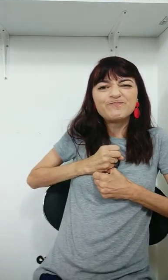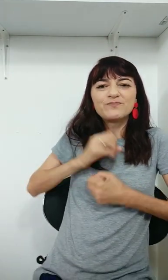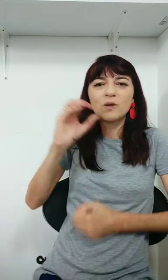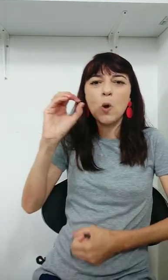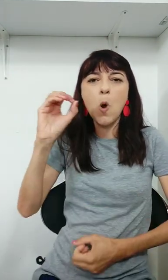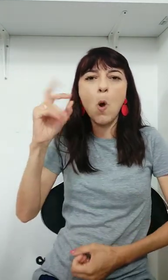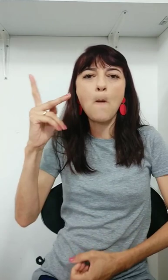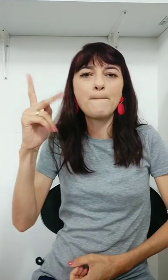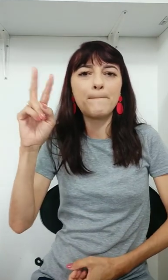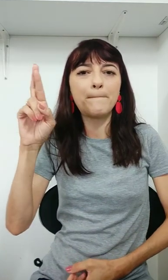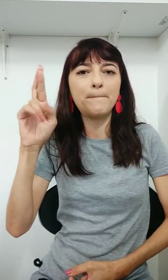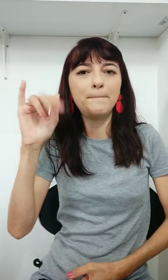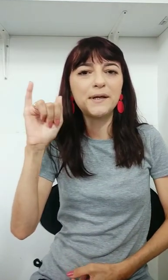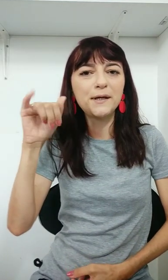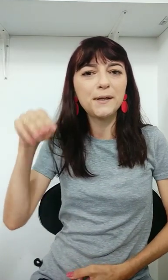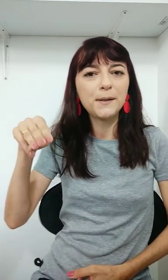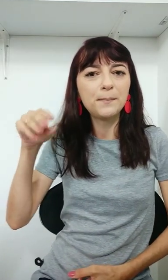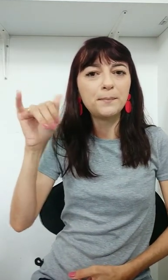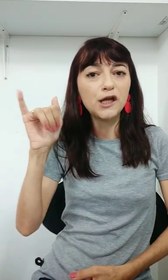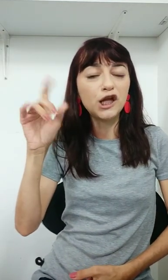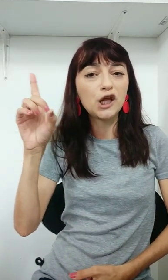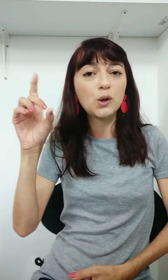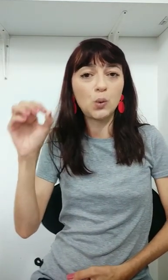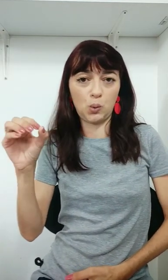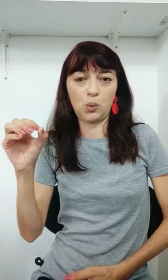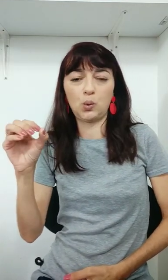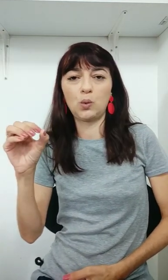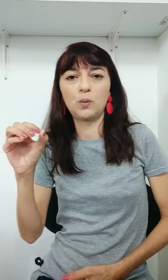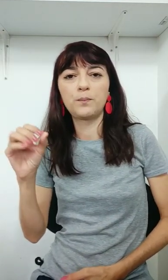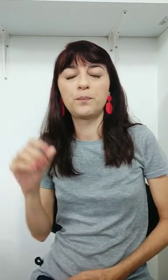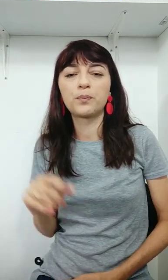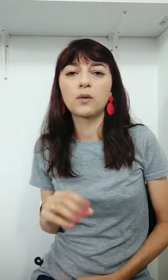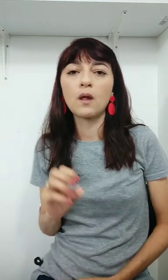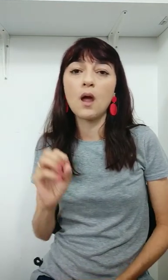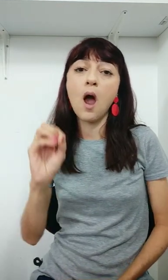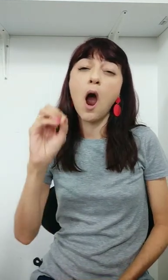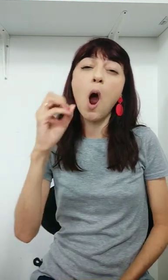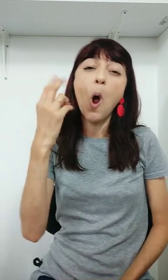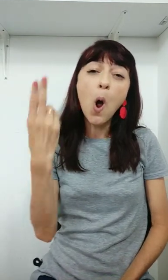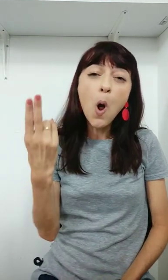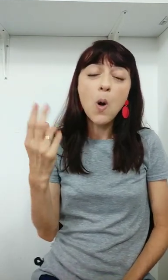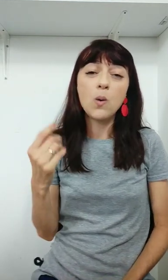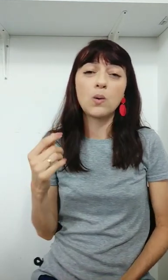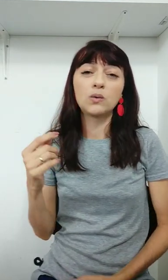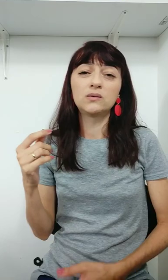língua portuguesa, ela acaba ali oprimindo, né, o surdo, por exemplo, de utilizar a língua de